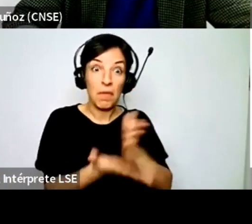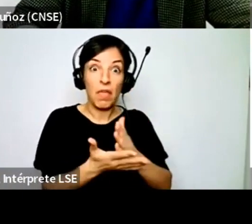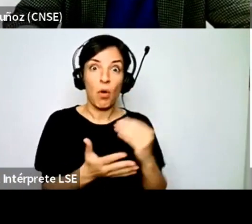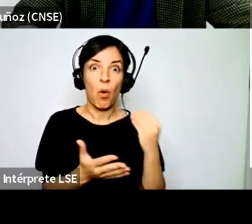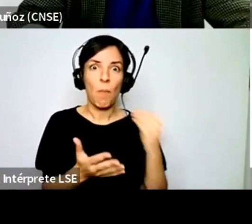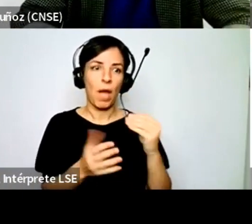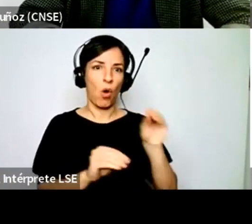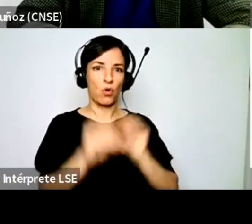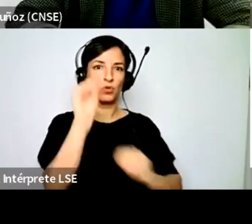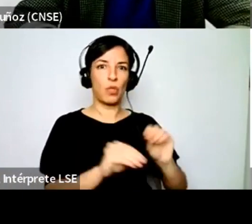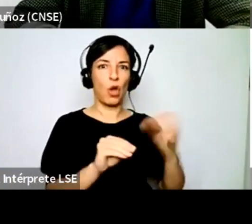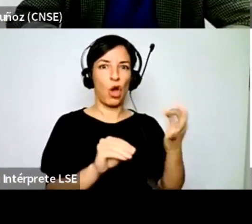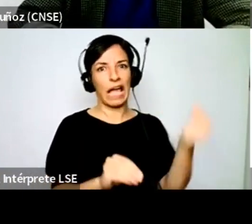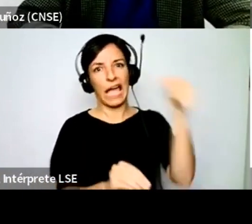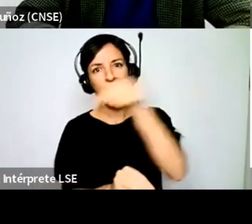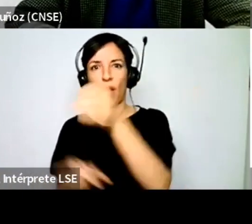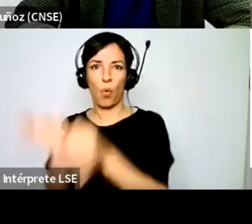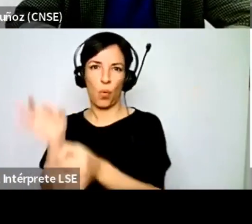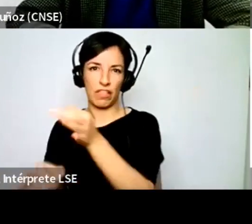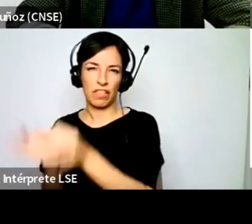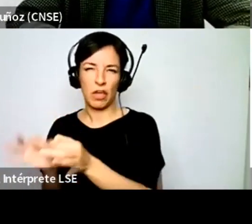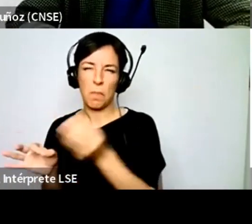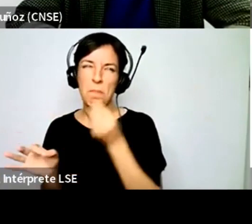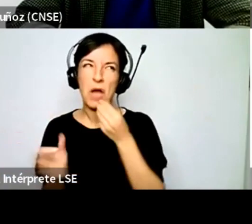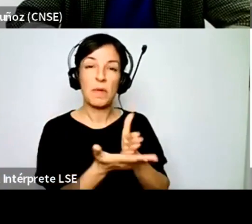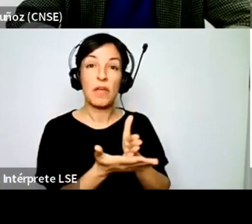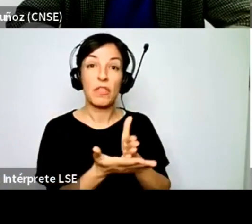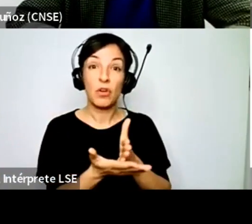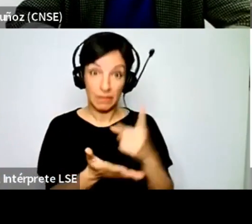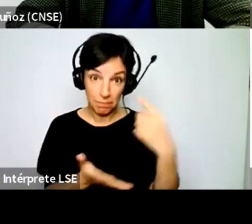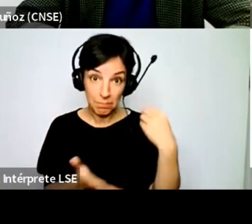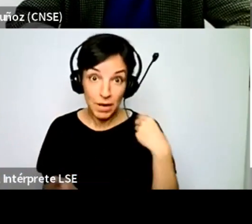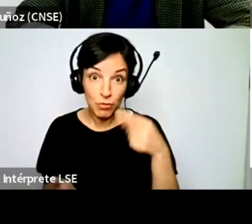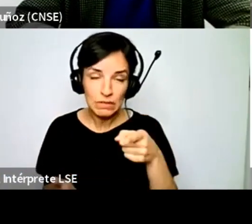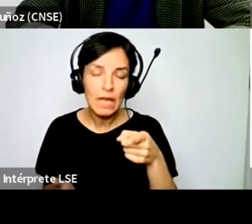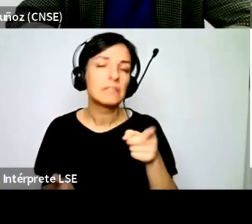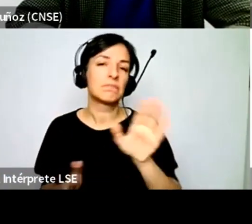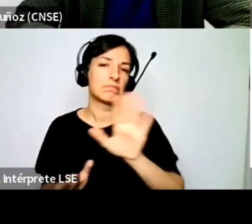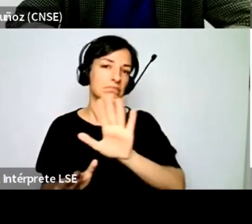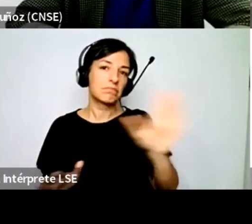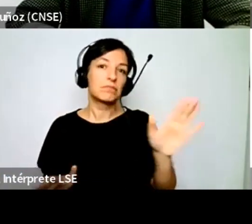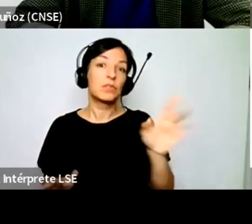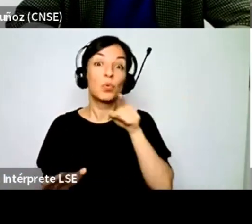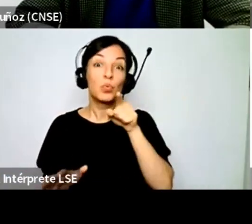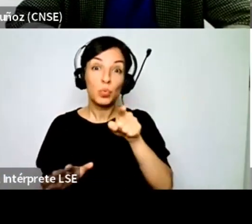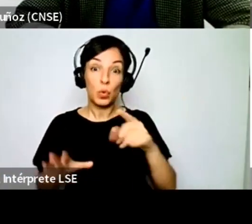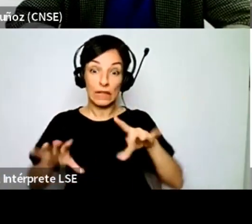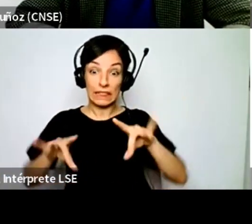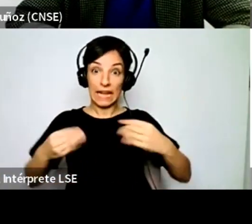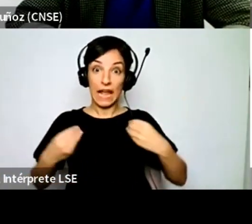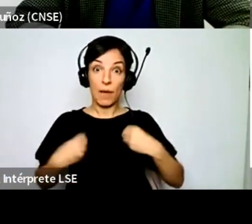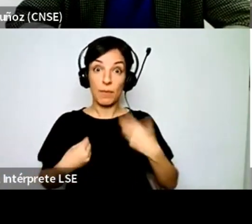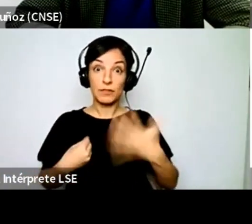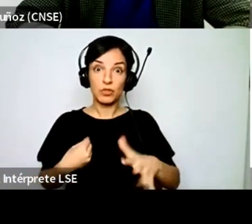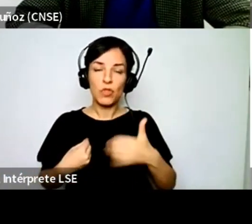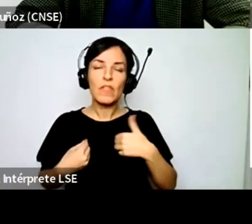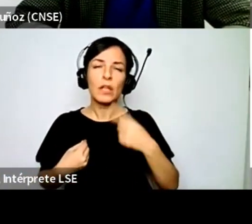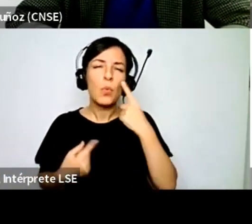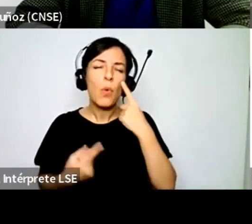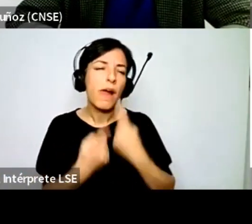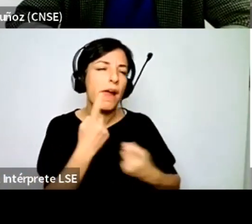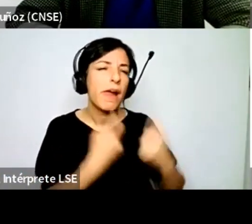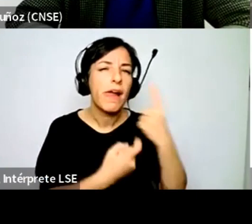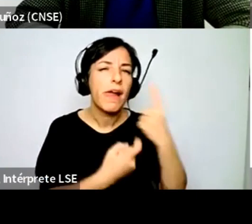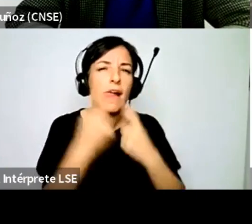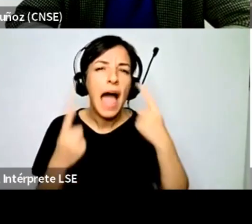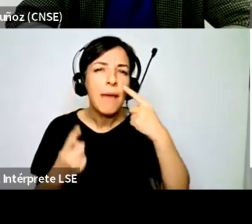mejor que a través del juicio, entonces lo que tendrá que hacer es indagar y preguntar en